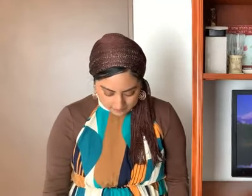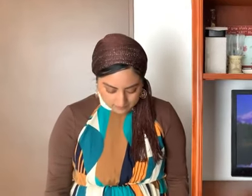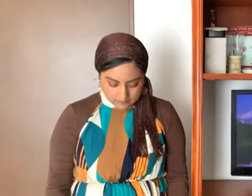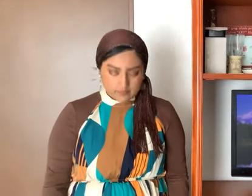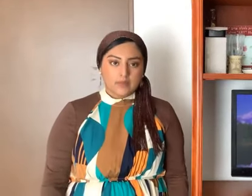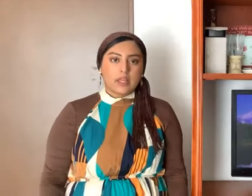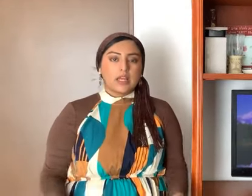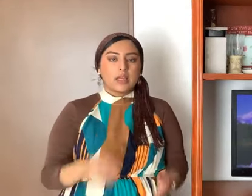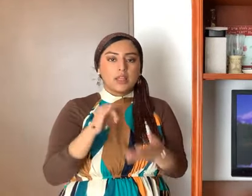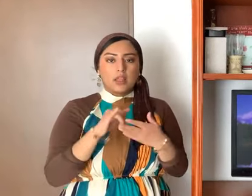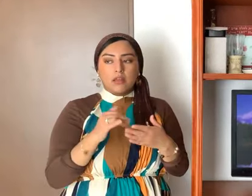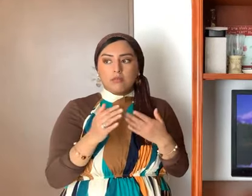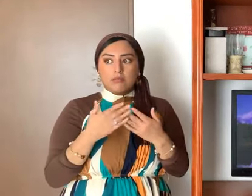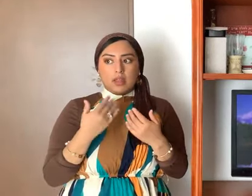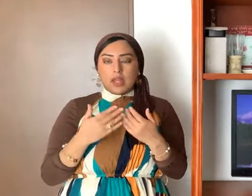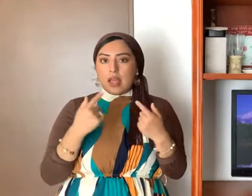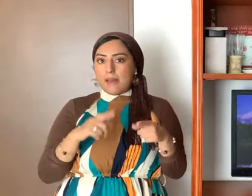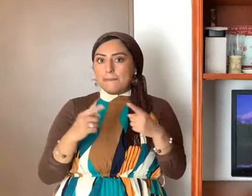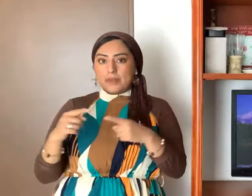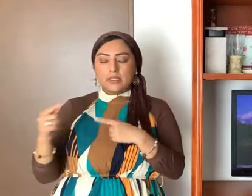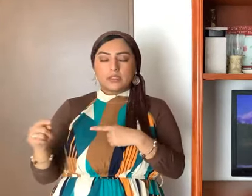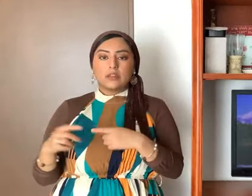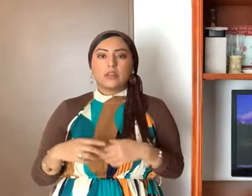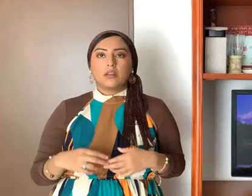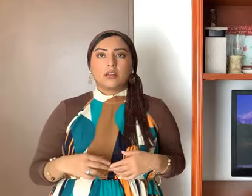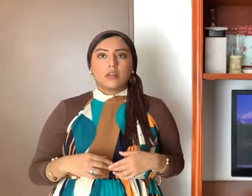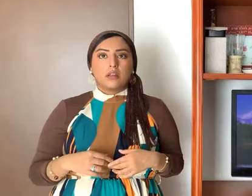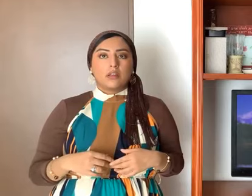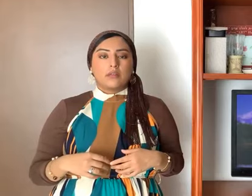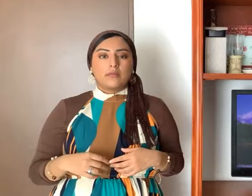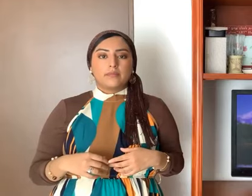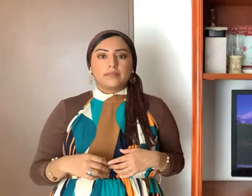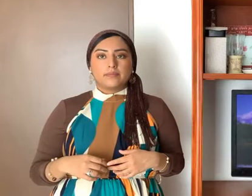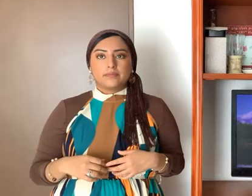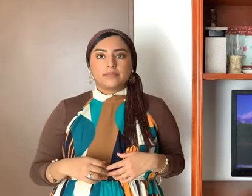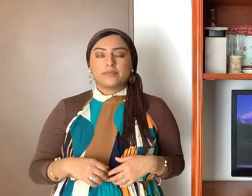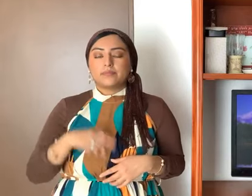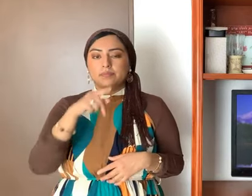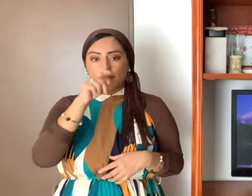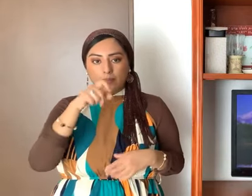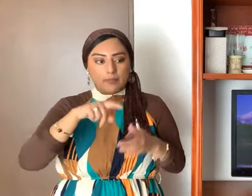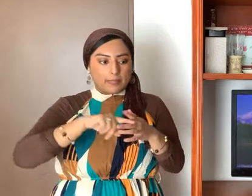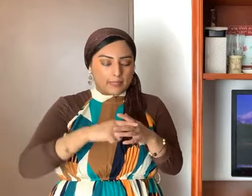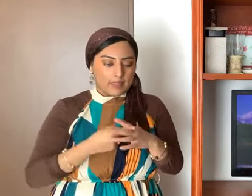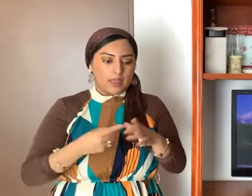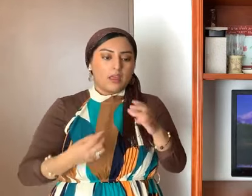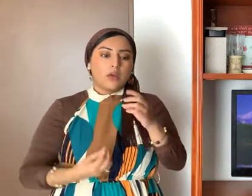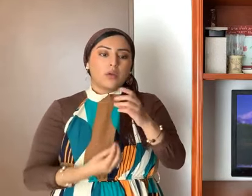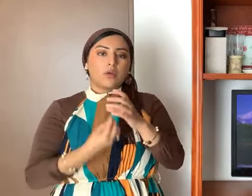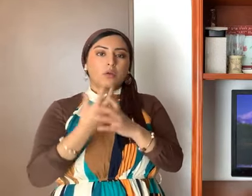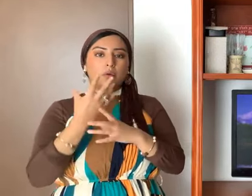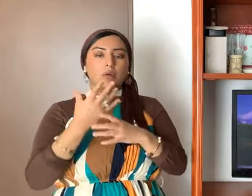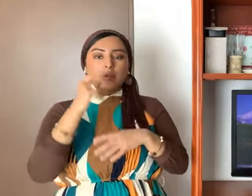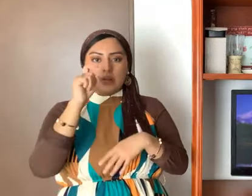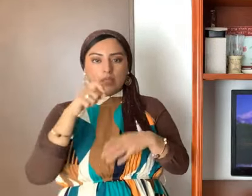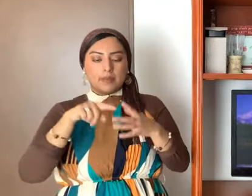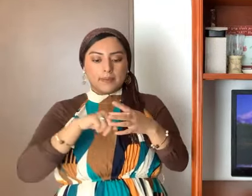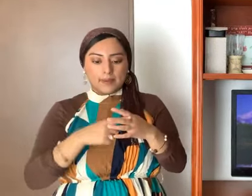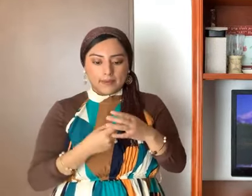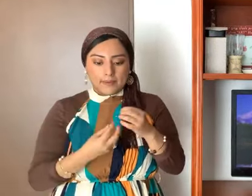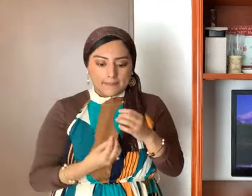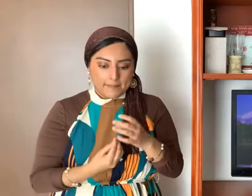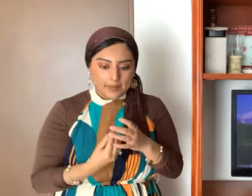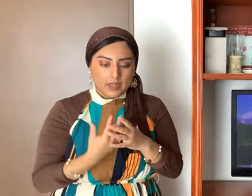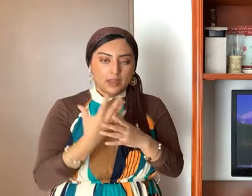Porque eso es bien común. Ya, amados, tienen que empezar a crecer, tienen que empezar